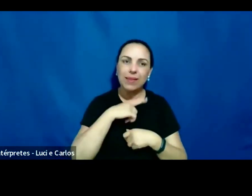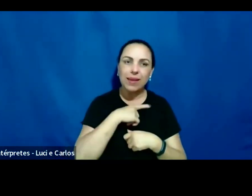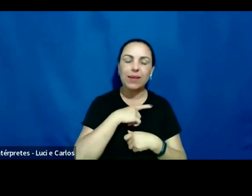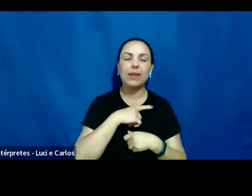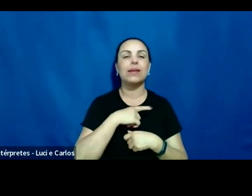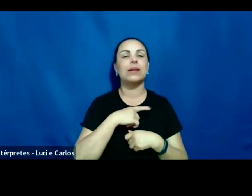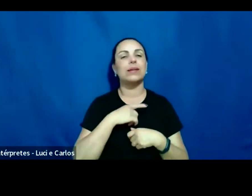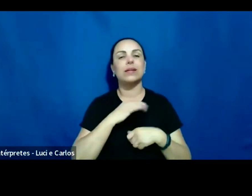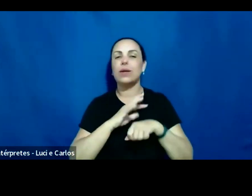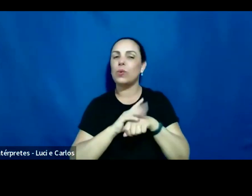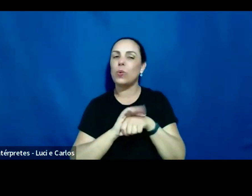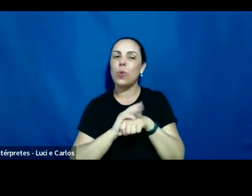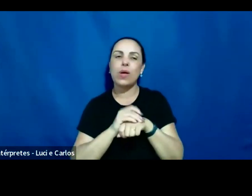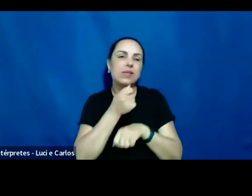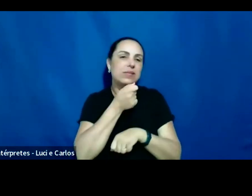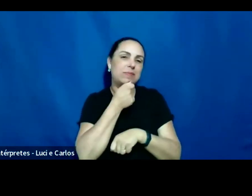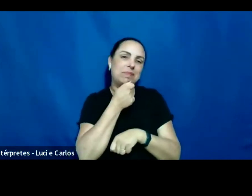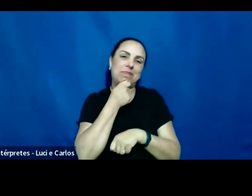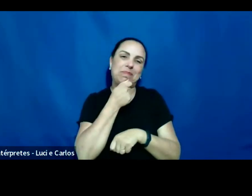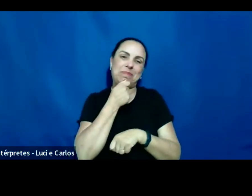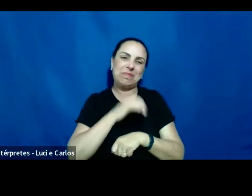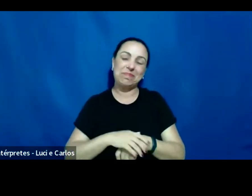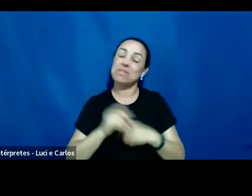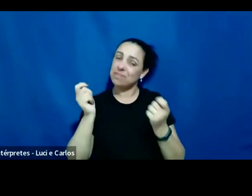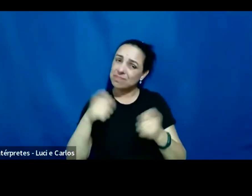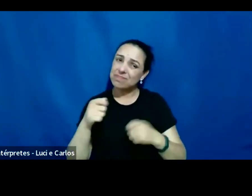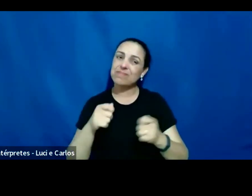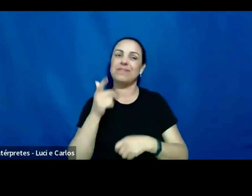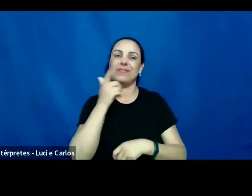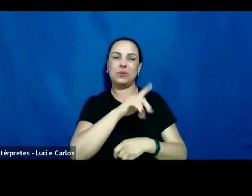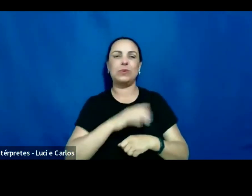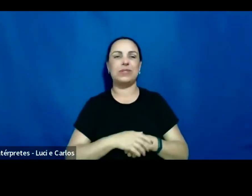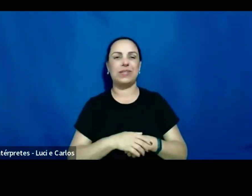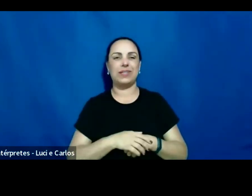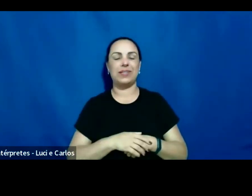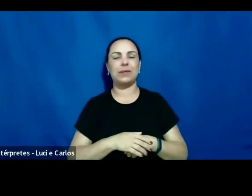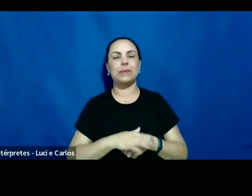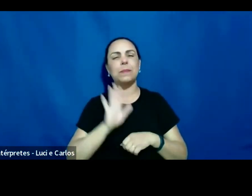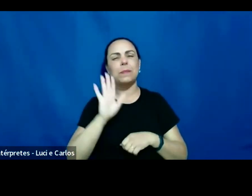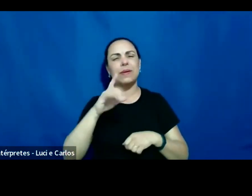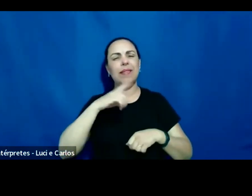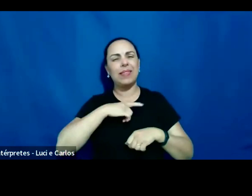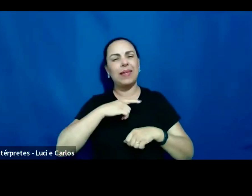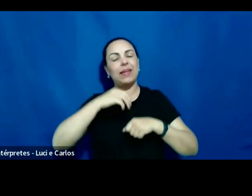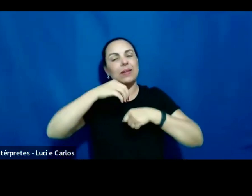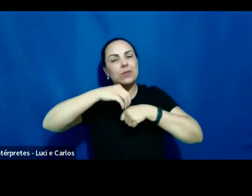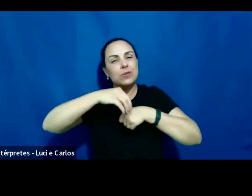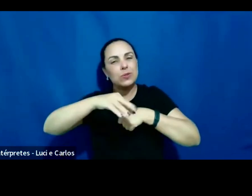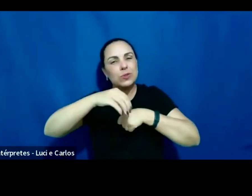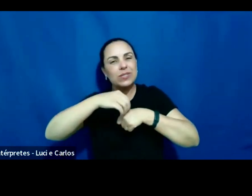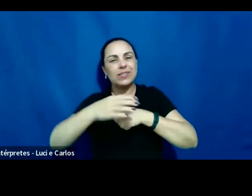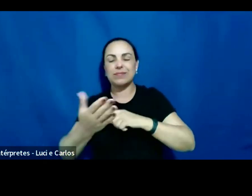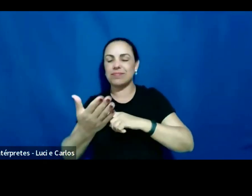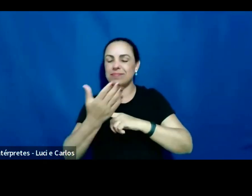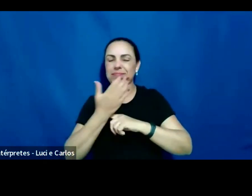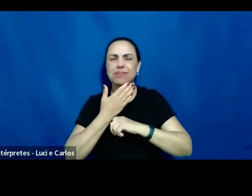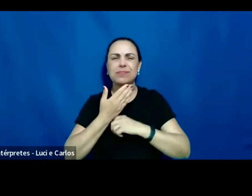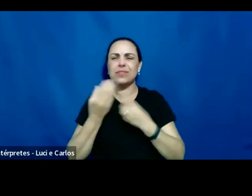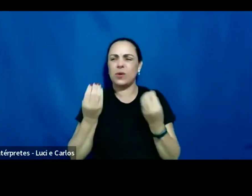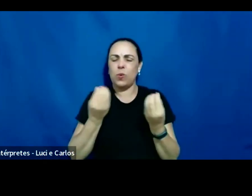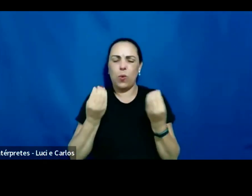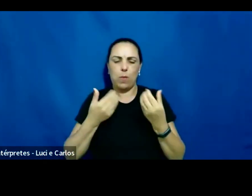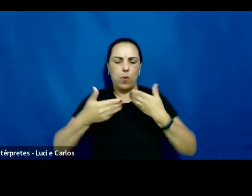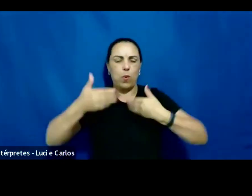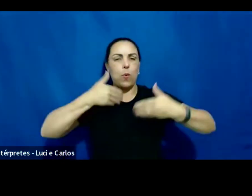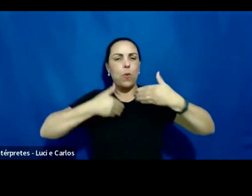certas estratégias que a gente pode utilizar para melhorar o organismo e até tratar a